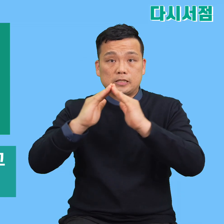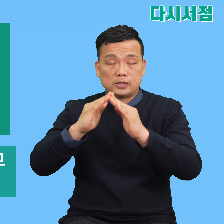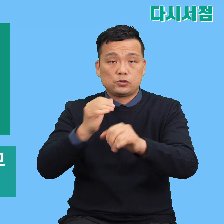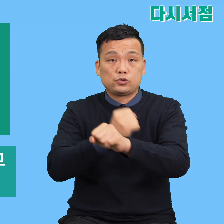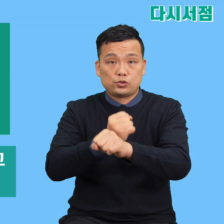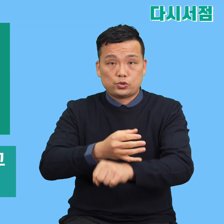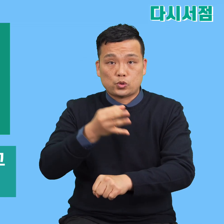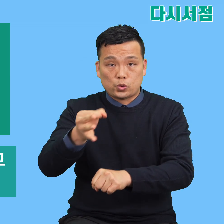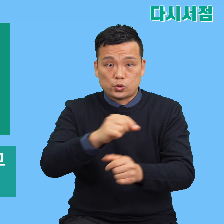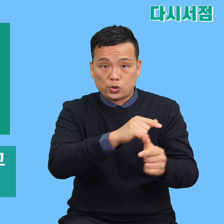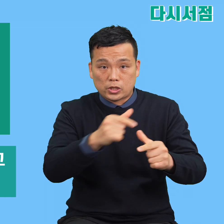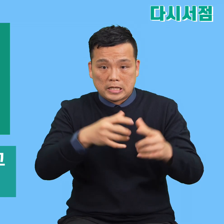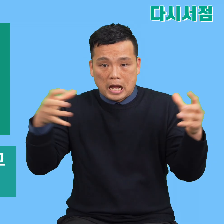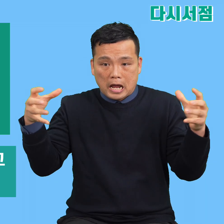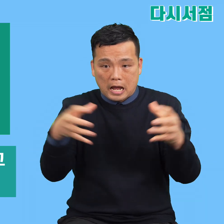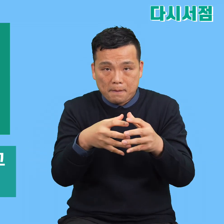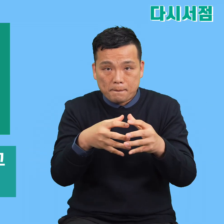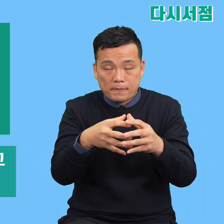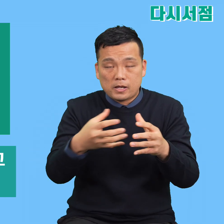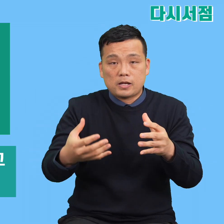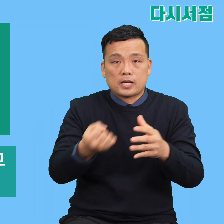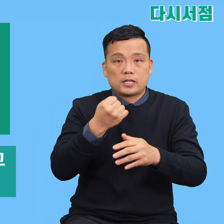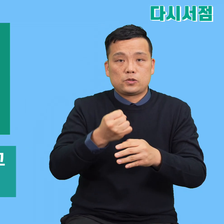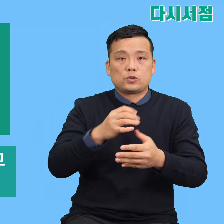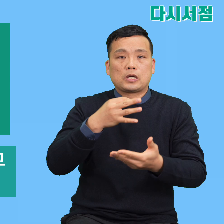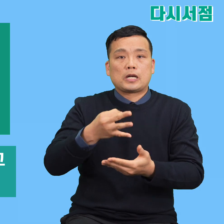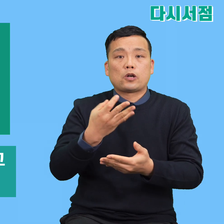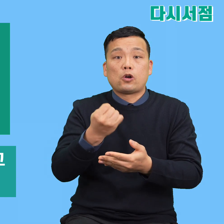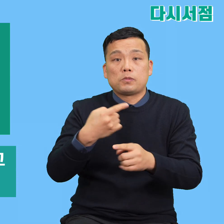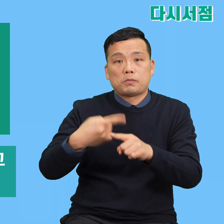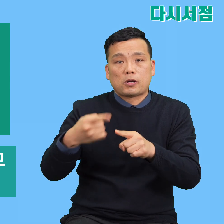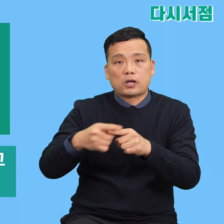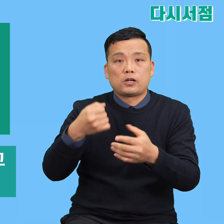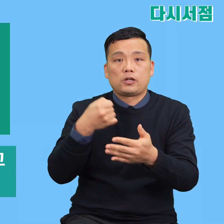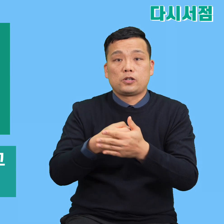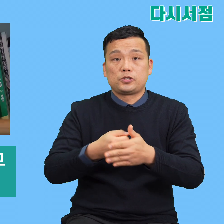이 모든 것들을 생각해보고 책 가격을 정해야 합니다.